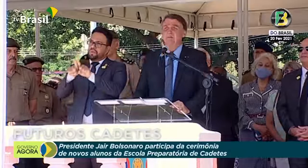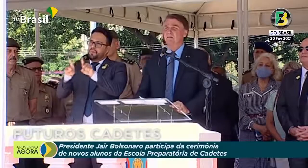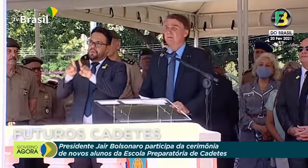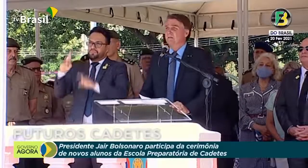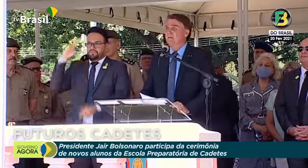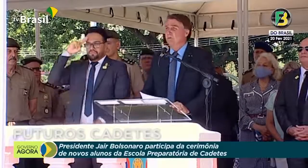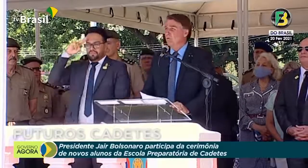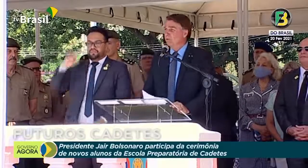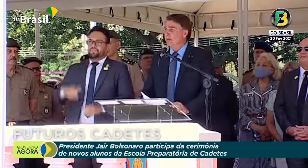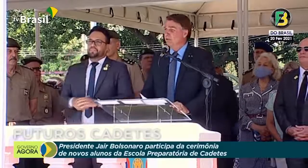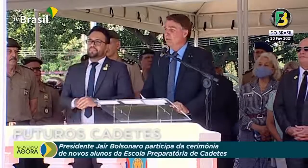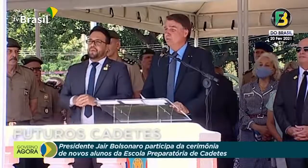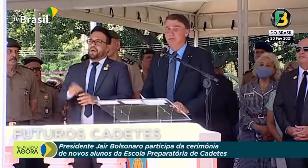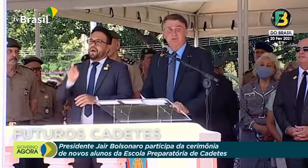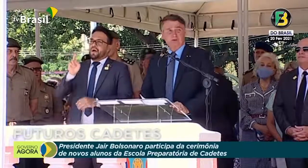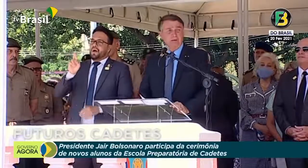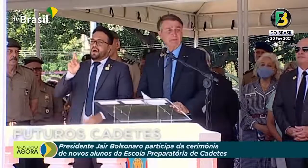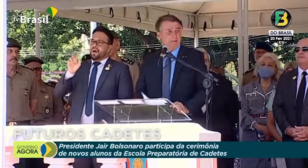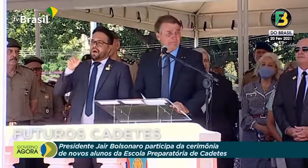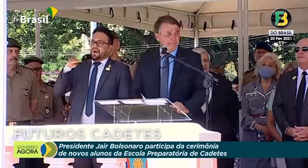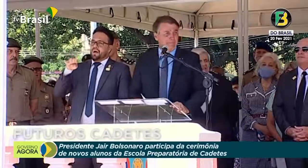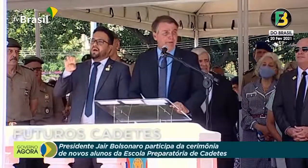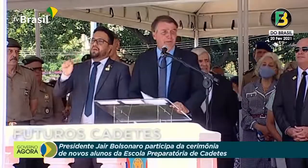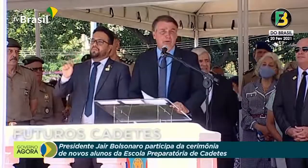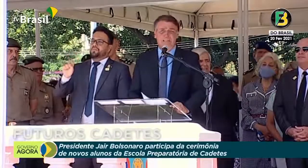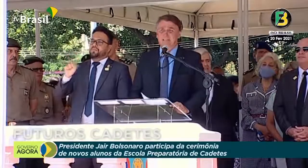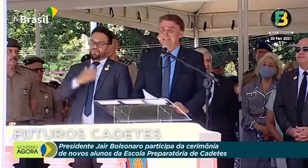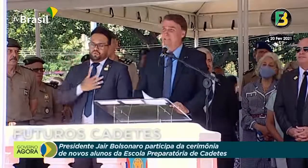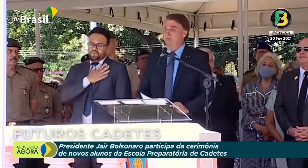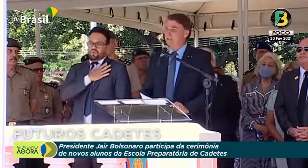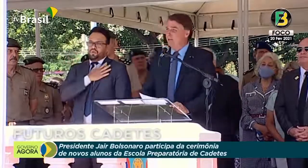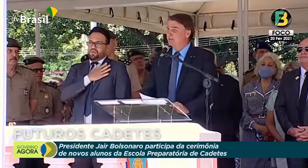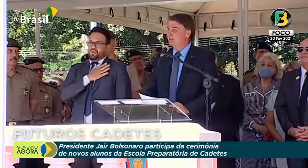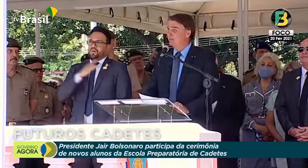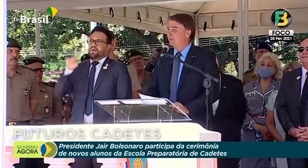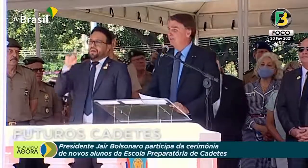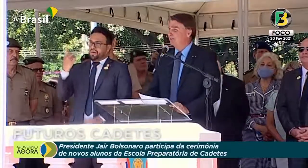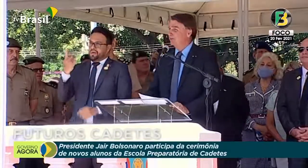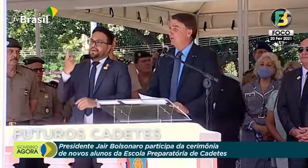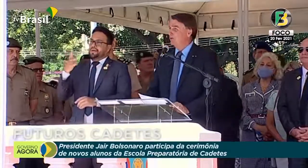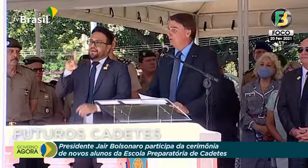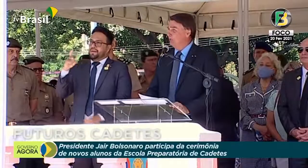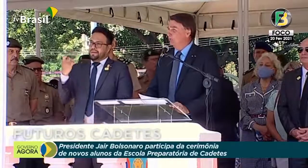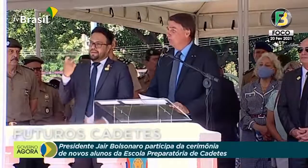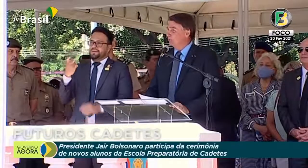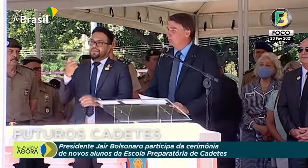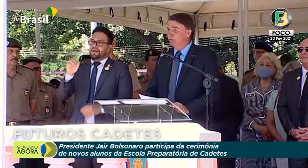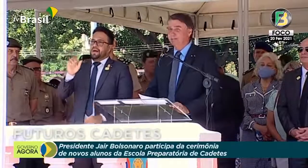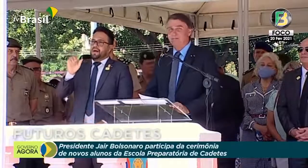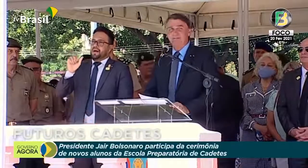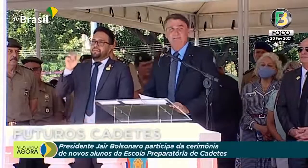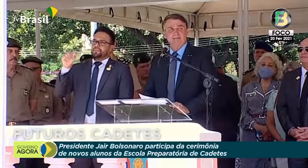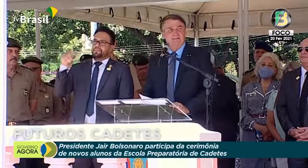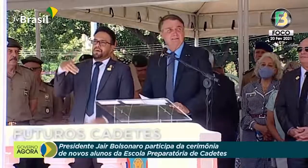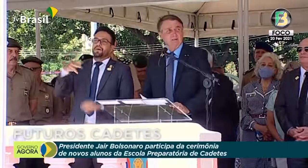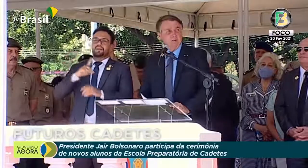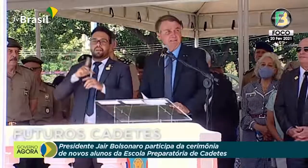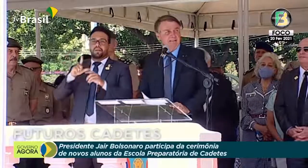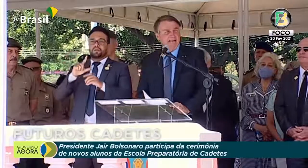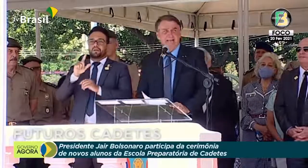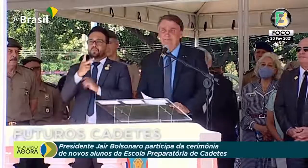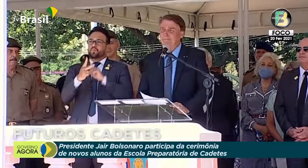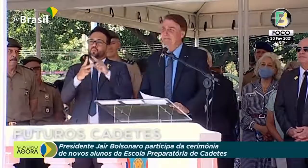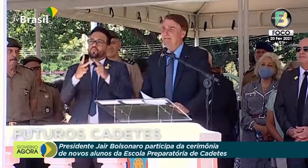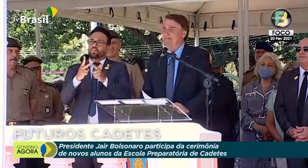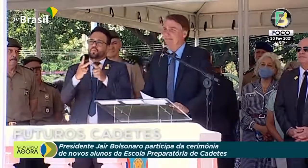Ramos, meu colega de turma de escola preparatória de cadetes do Exército, já que eu tenho duas turmas,